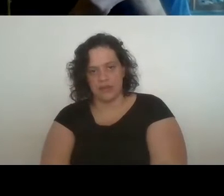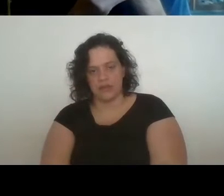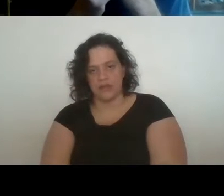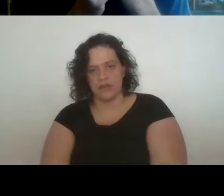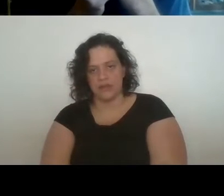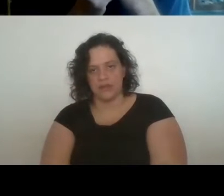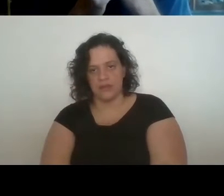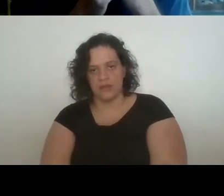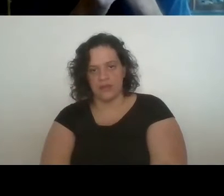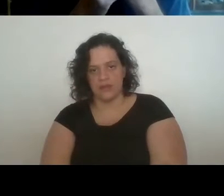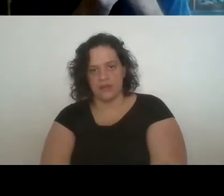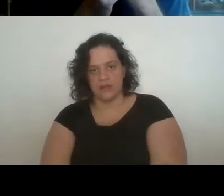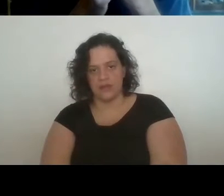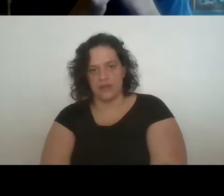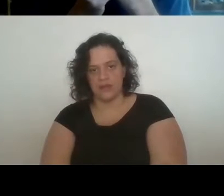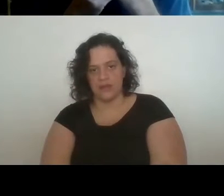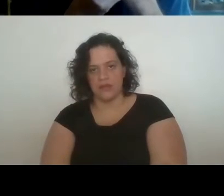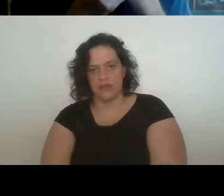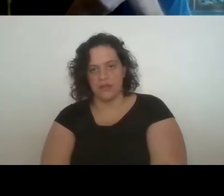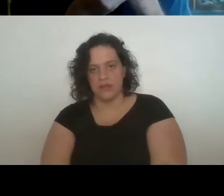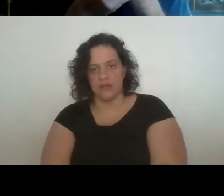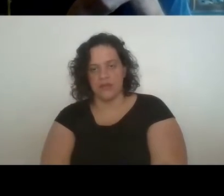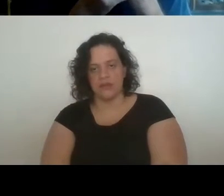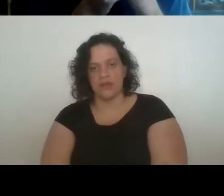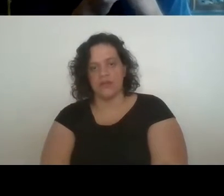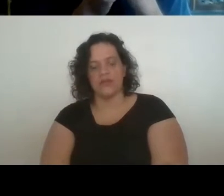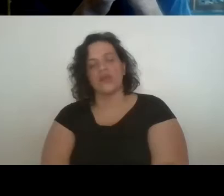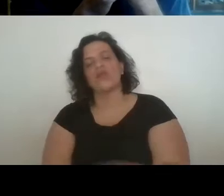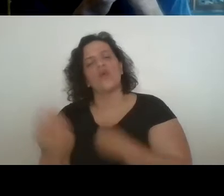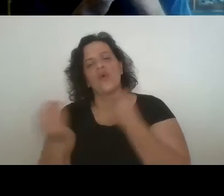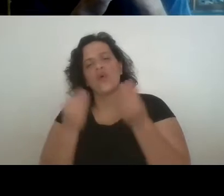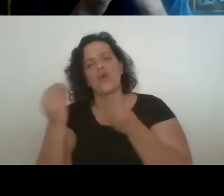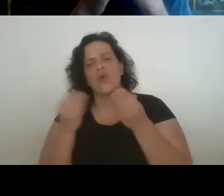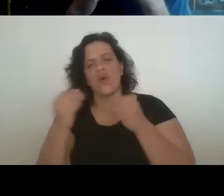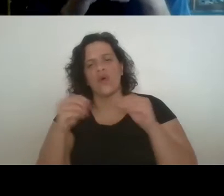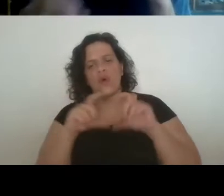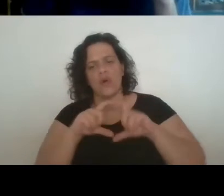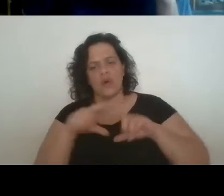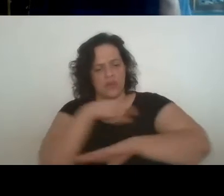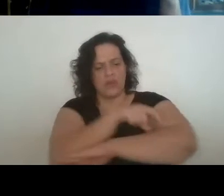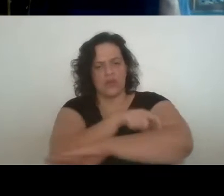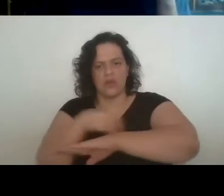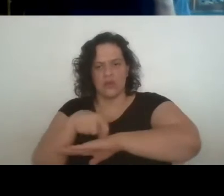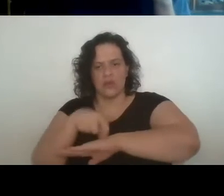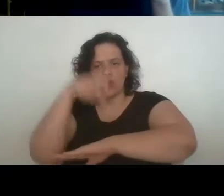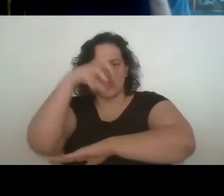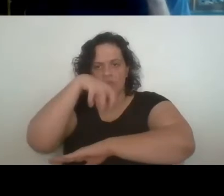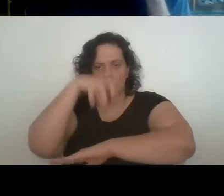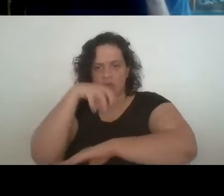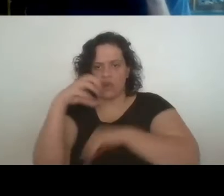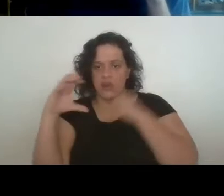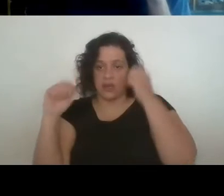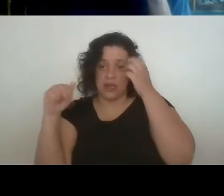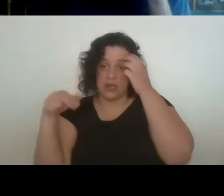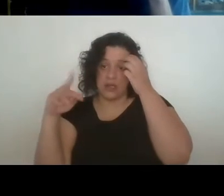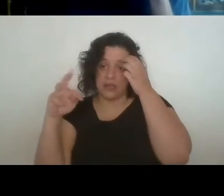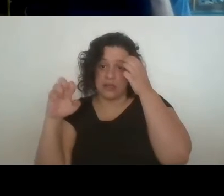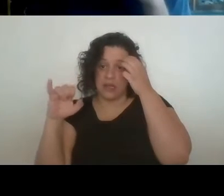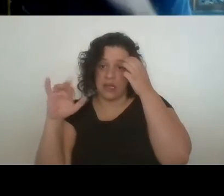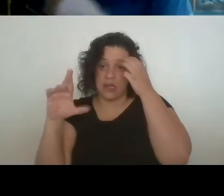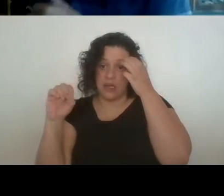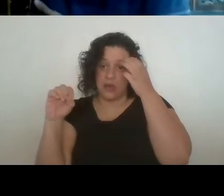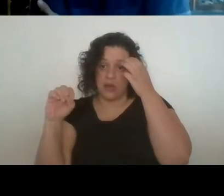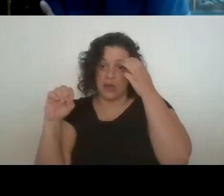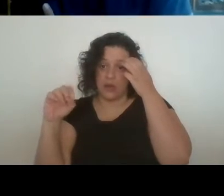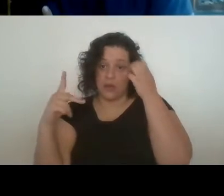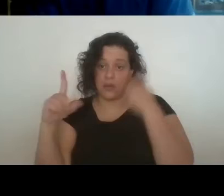Então, como é que a gente tem esse desenho de um canteiro pluvial? Ontem eu mostrei para vocês, brevemente, eu quero entrar num detalhe agora.